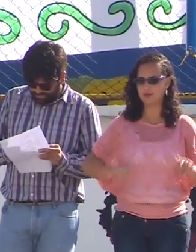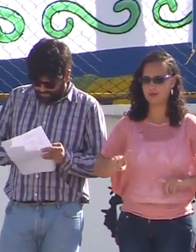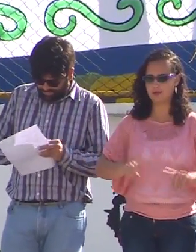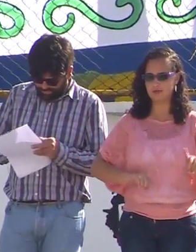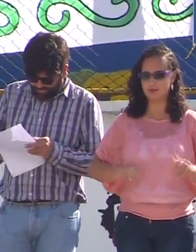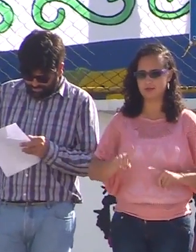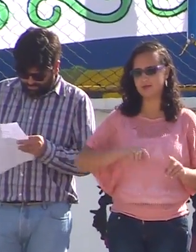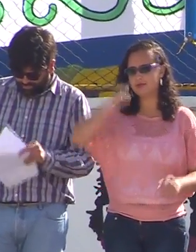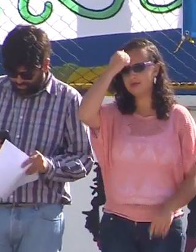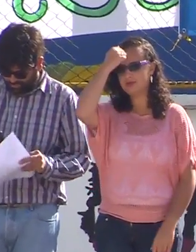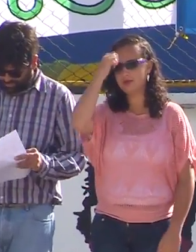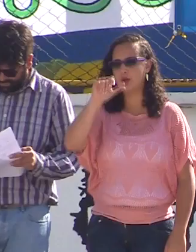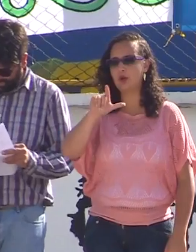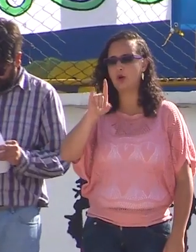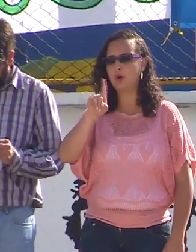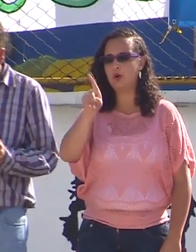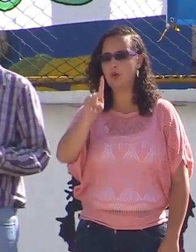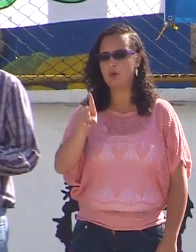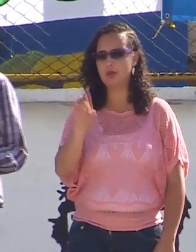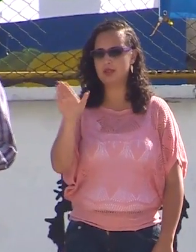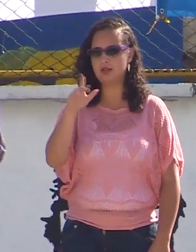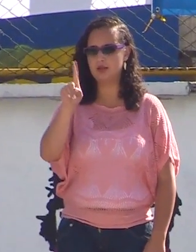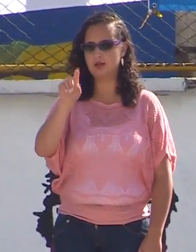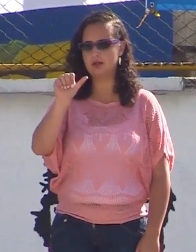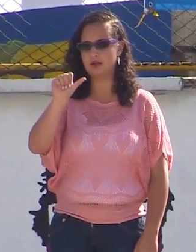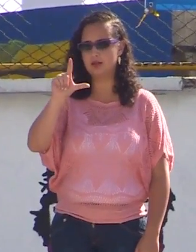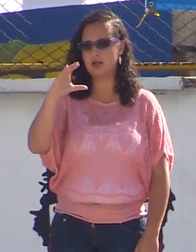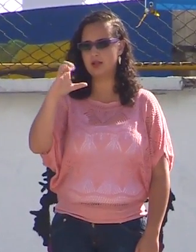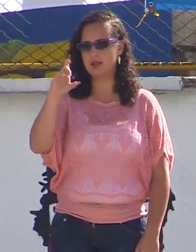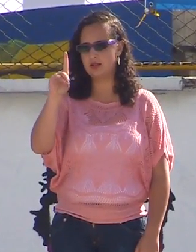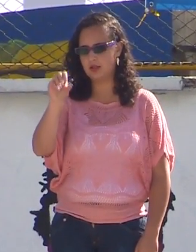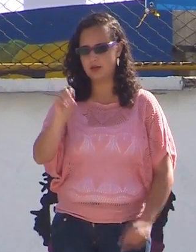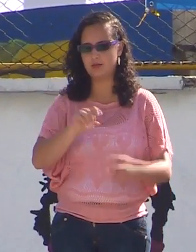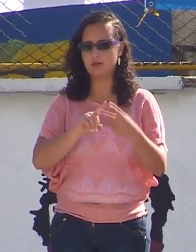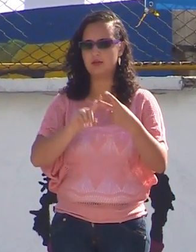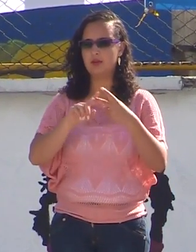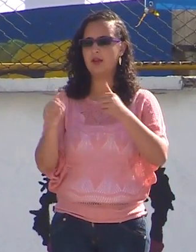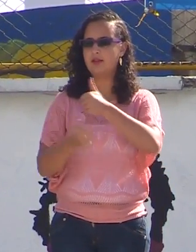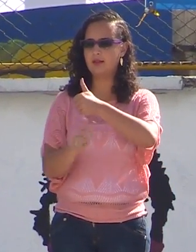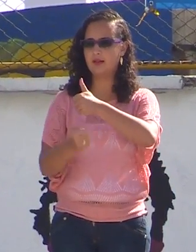el decano de la Facultad de Educación, profesor Carlos Noguera,